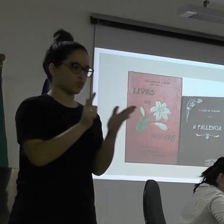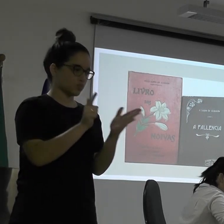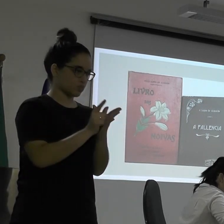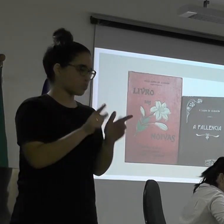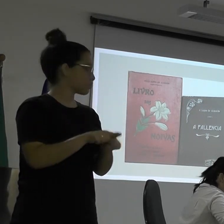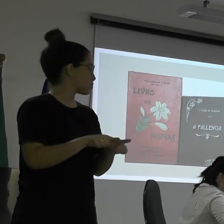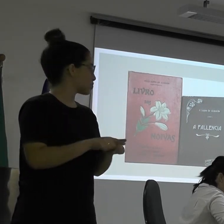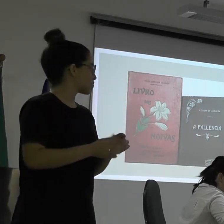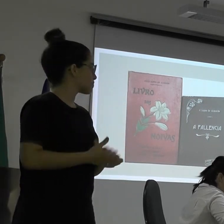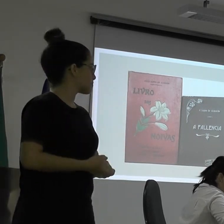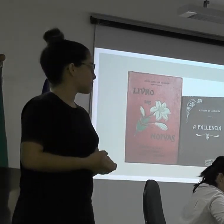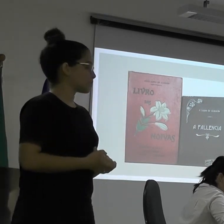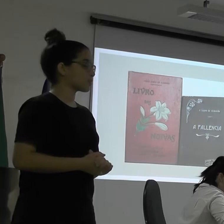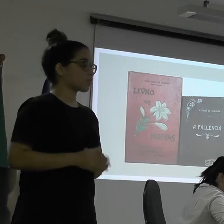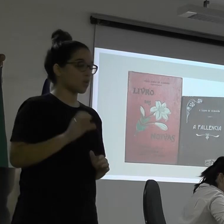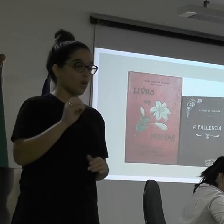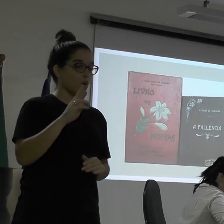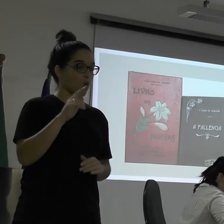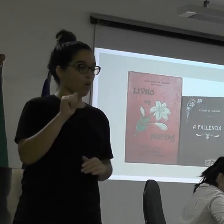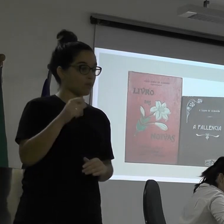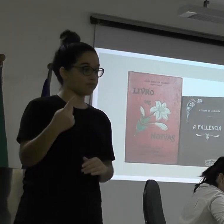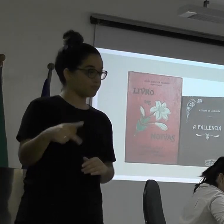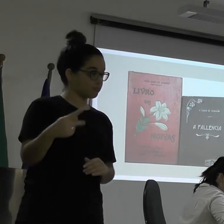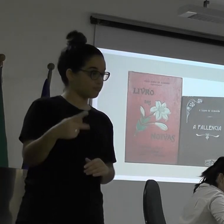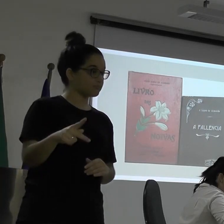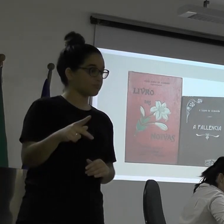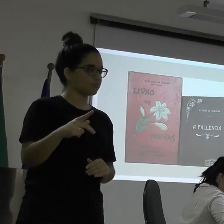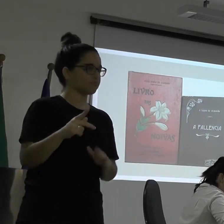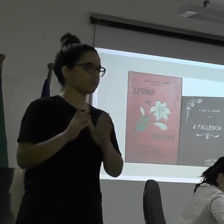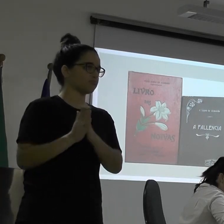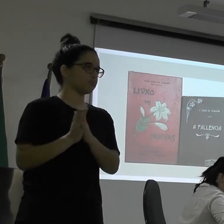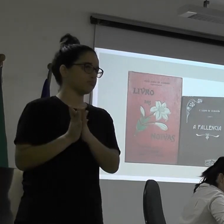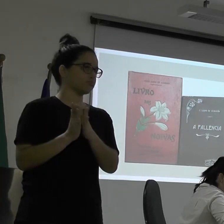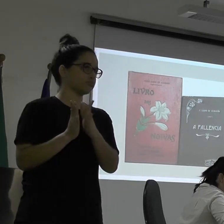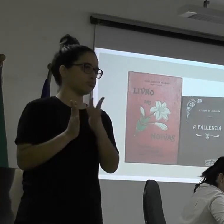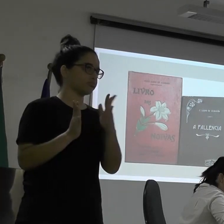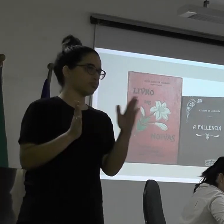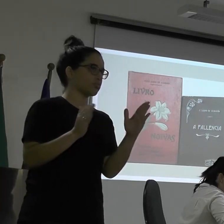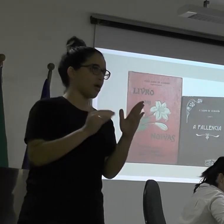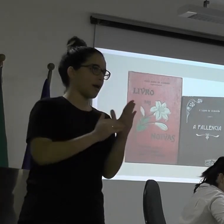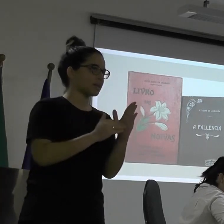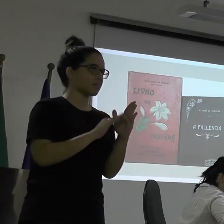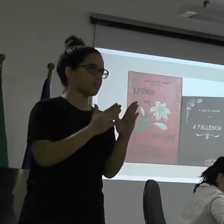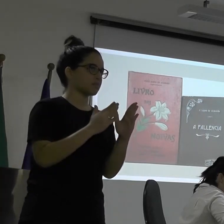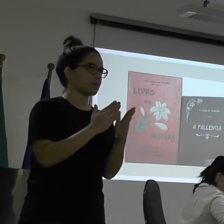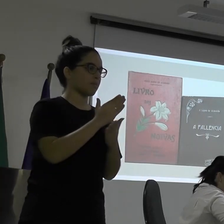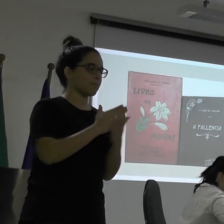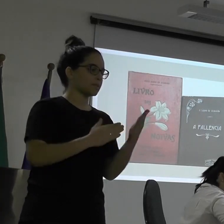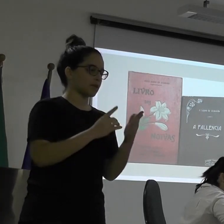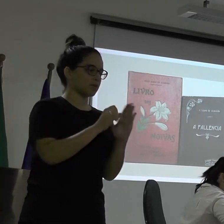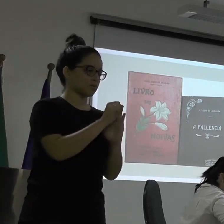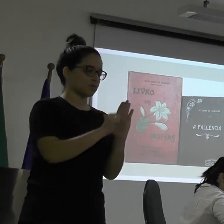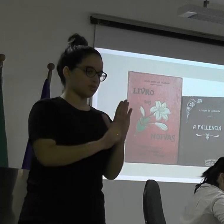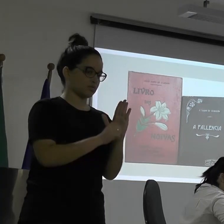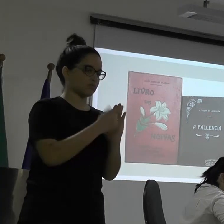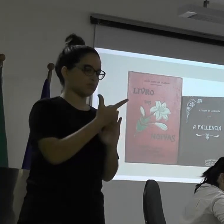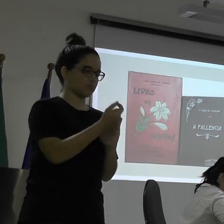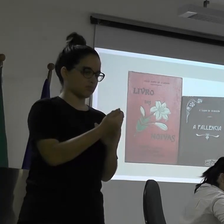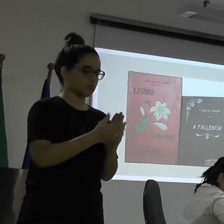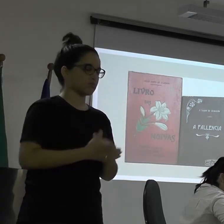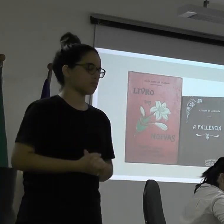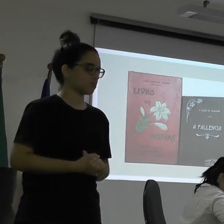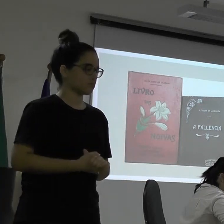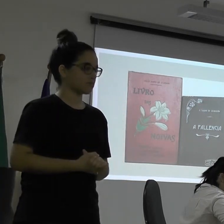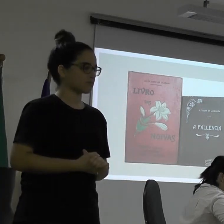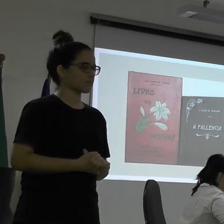Notícias. As obras de Júlia Lopes de Almeida ainda se estenderam pela primeira metade do século XX. Além dessas